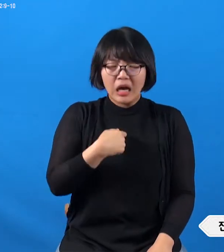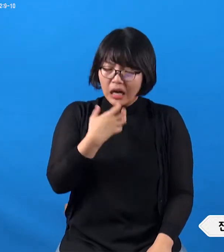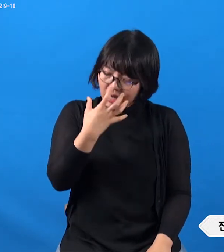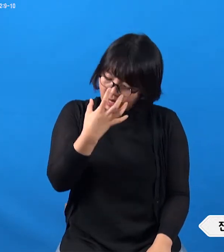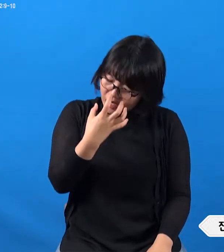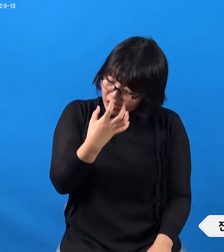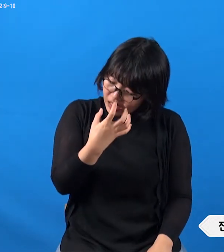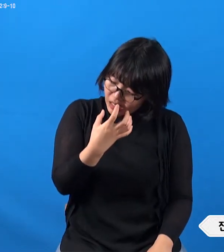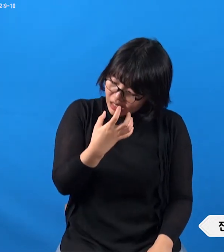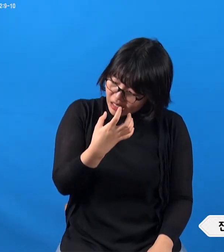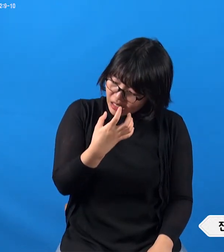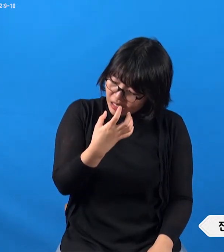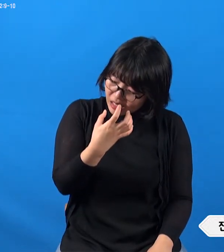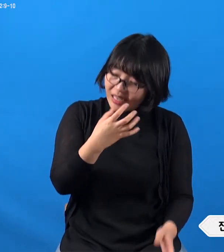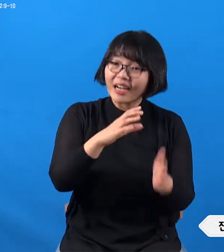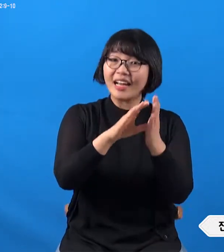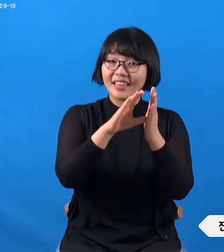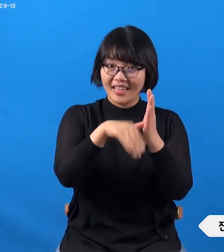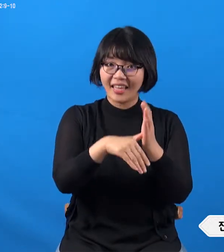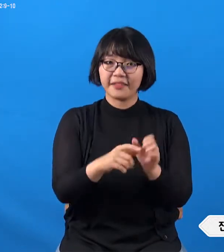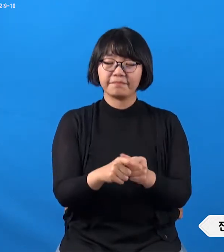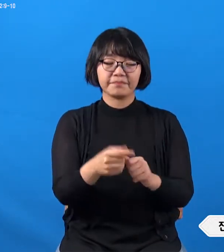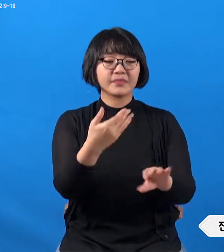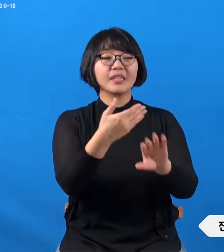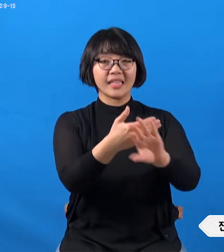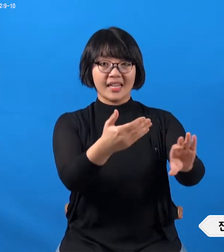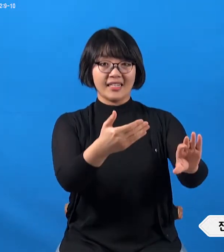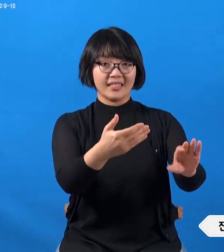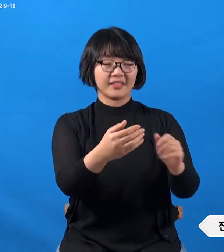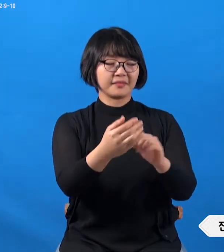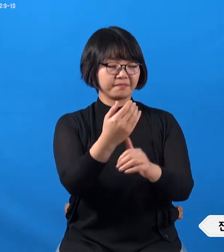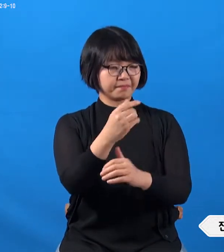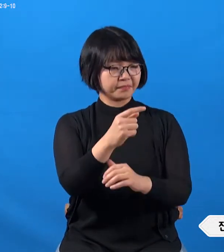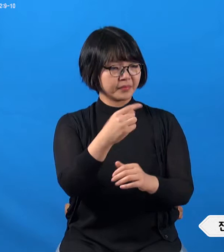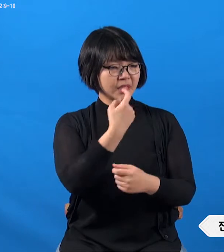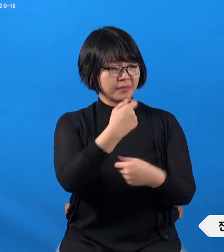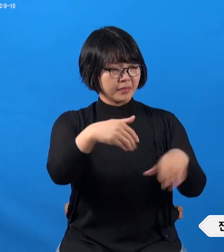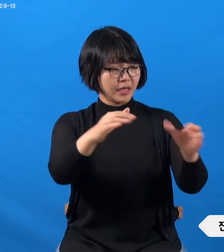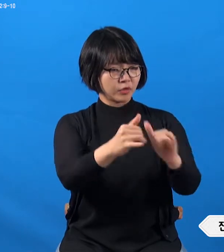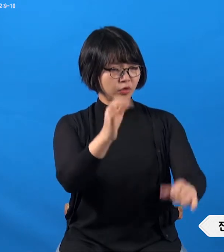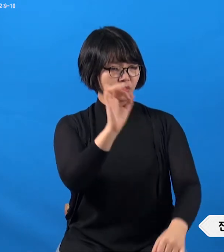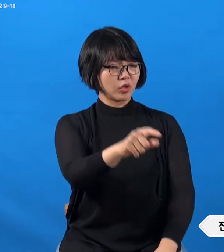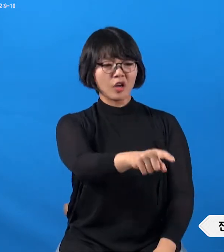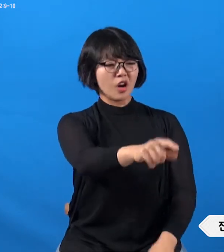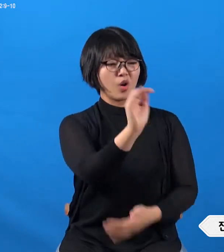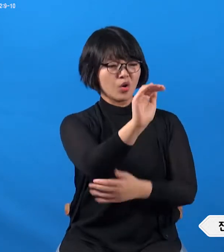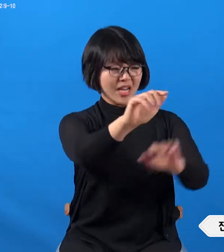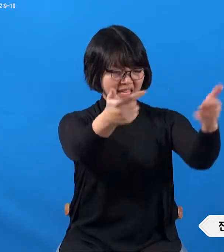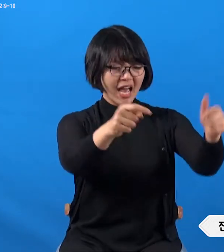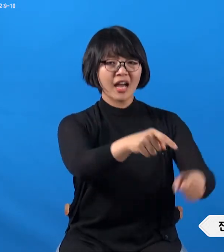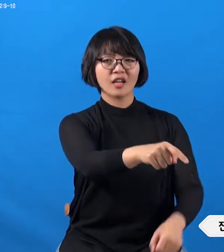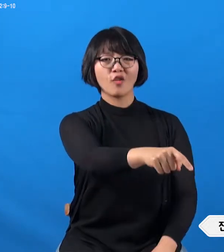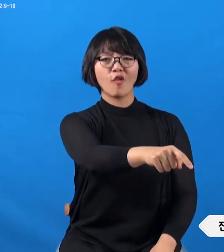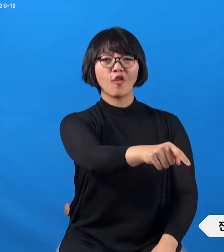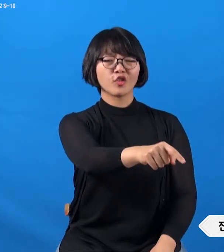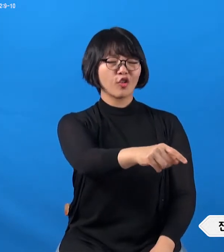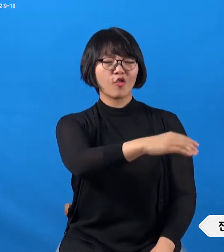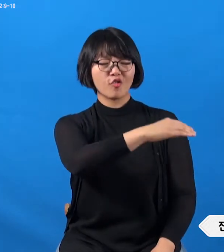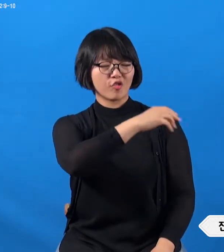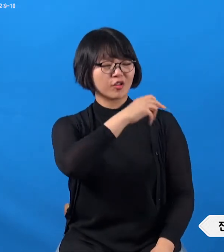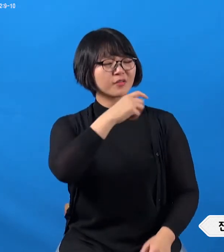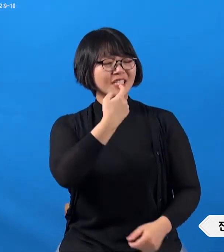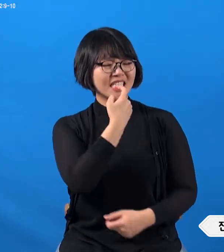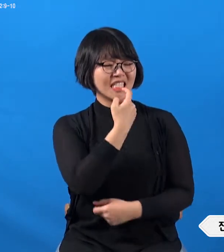있는 우리를 향해 너는 오리가 아니라고, 백조라고, 나를 하고 내가 너를